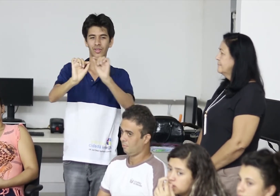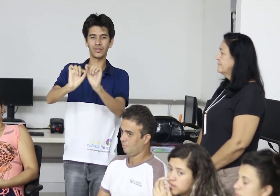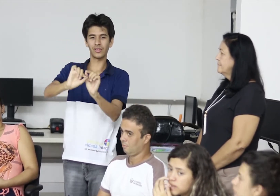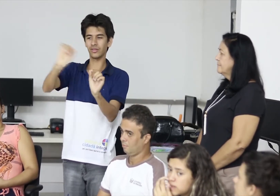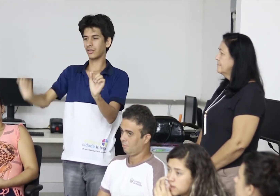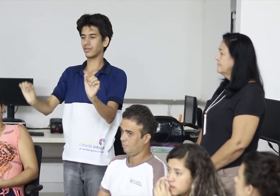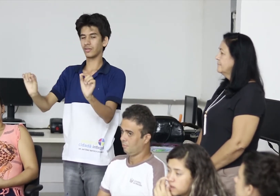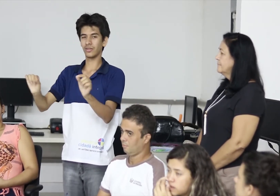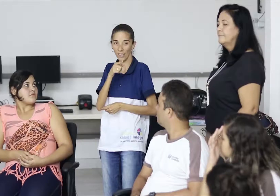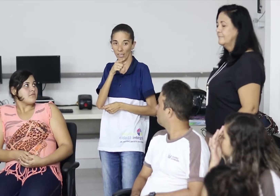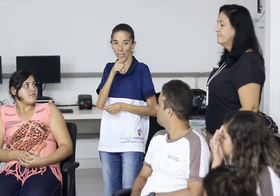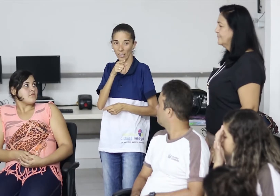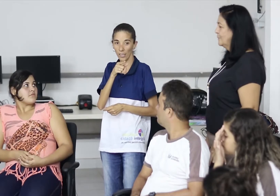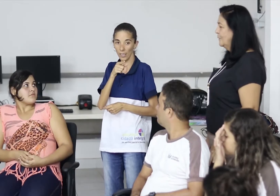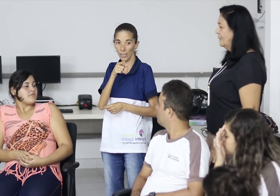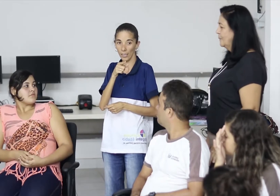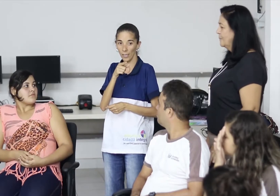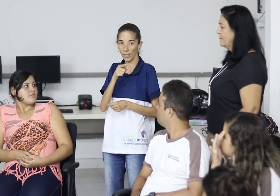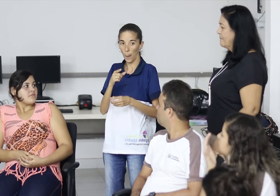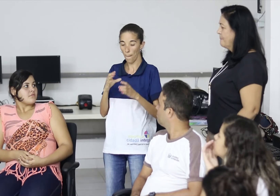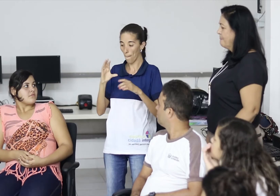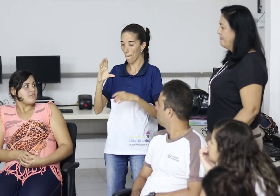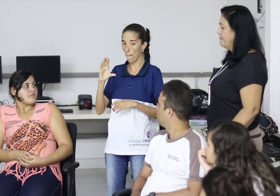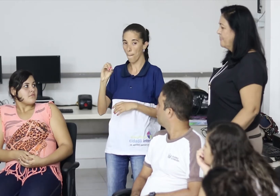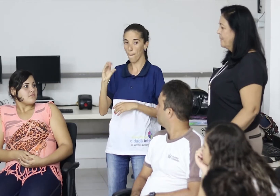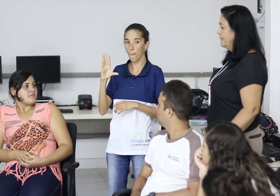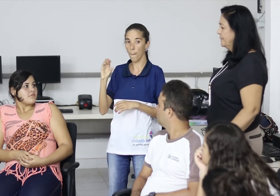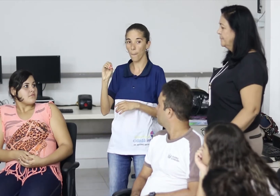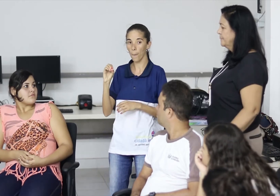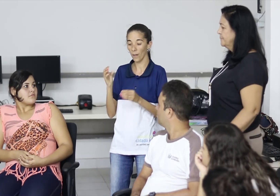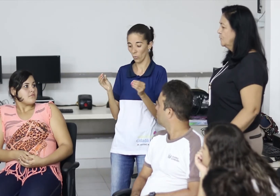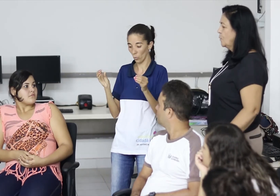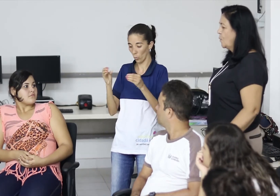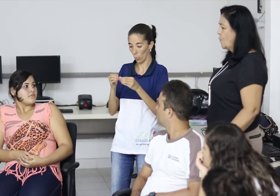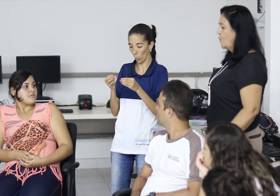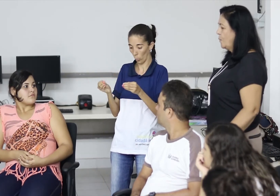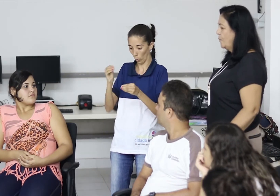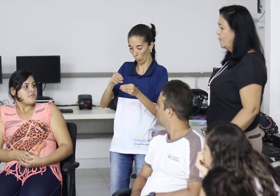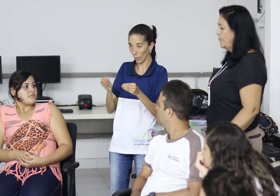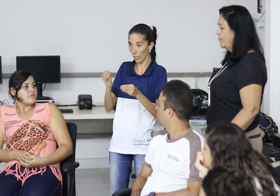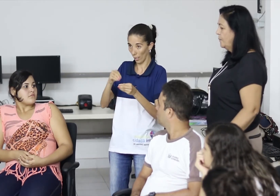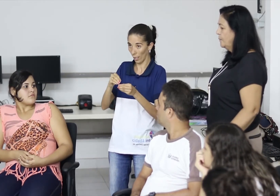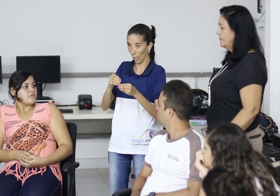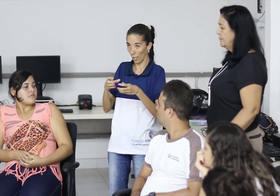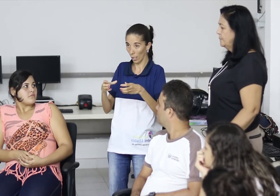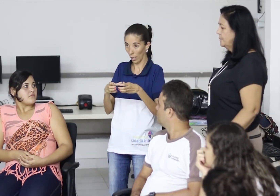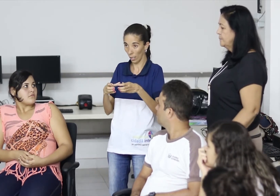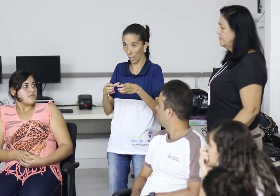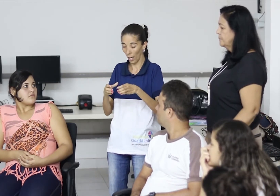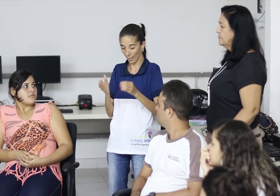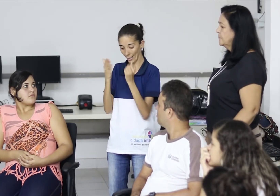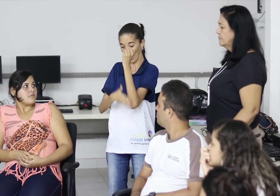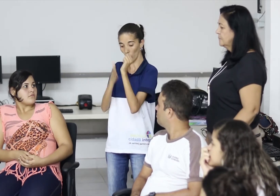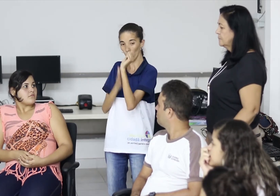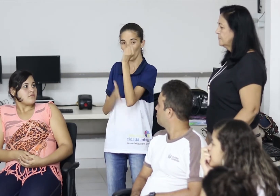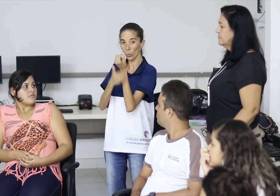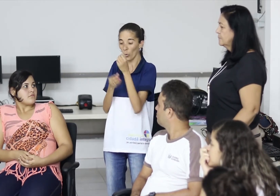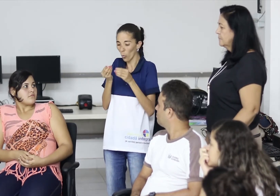mãos. É algo muito interessante. E, tipo, é interessante saber como uma pessoa ela não ouve e ela não vê ao mesmo tempo, que é a surda ou